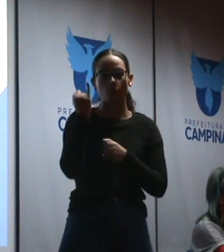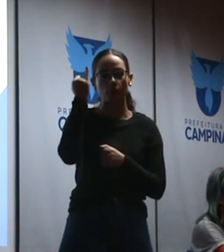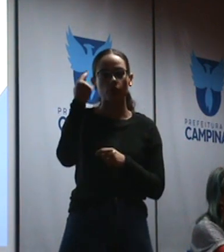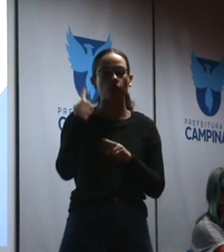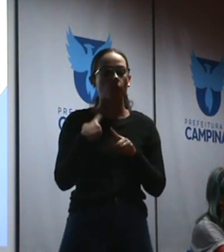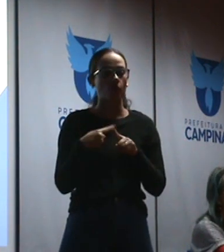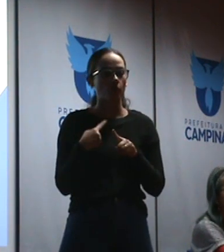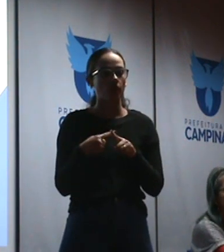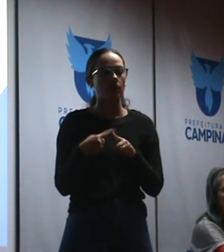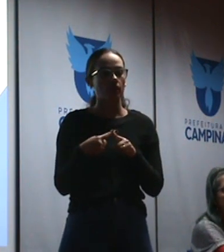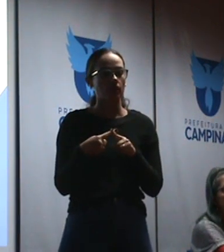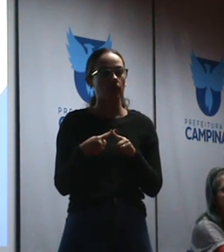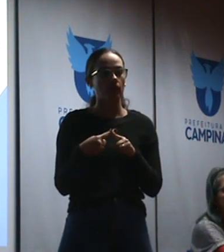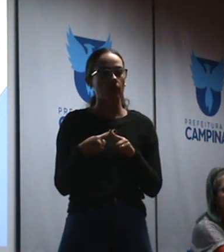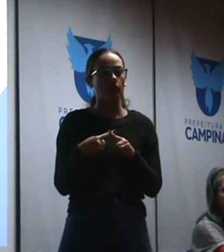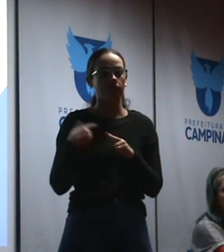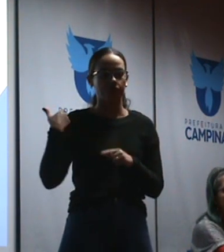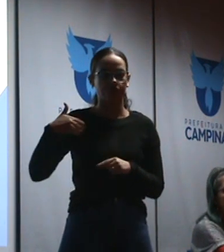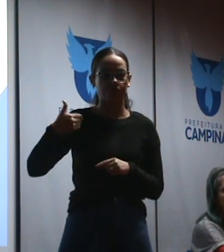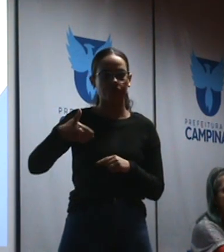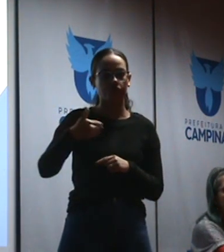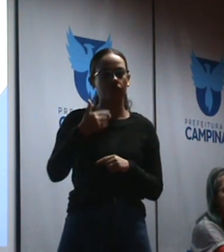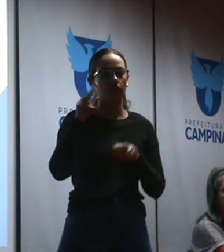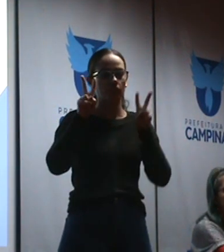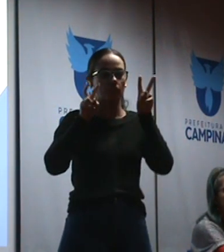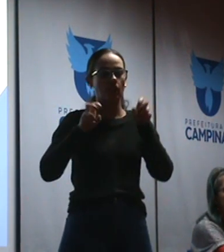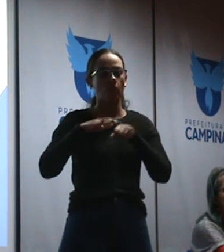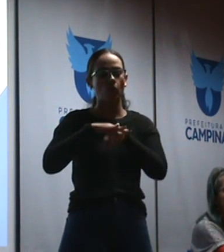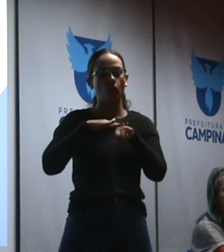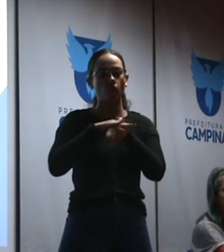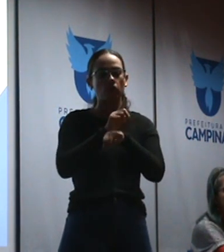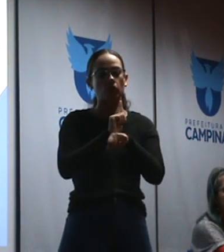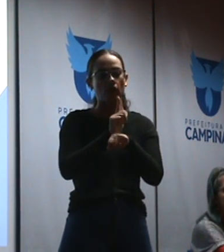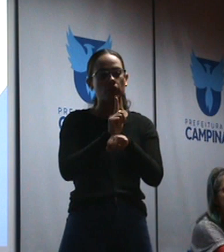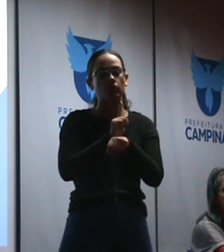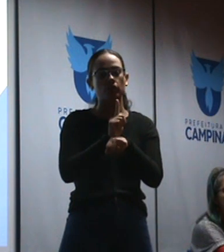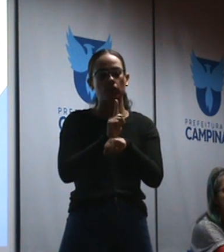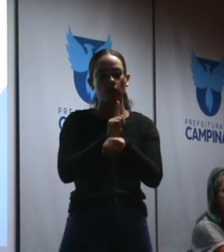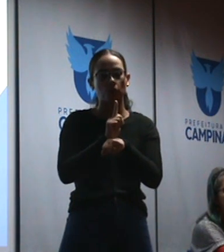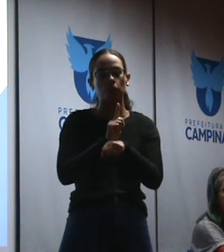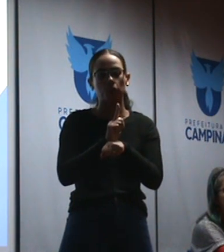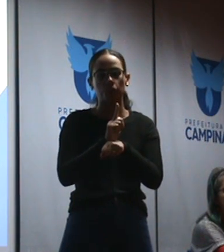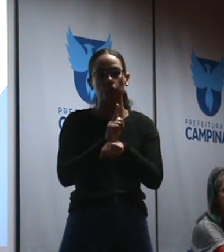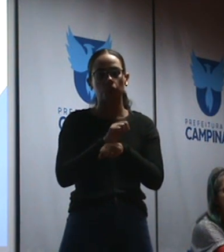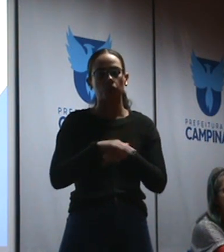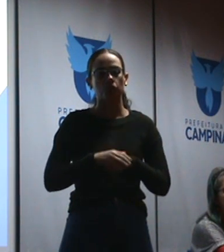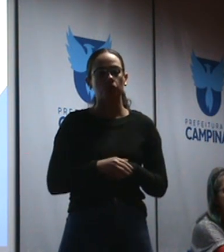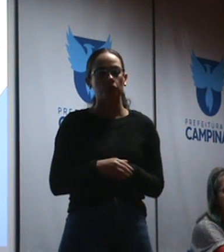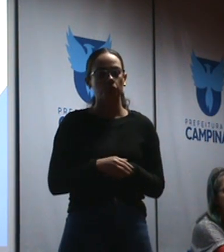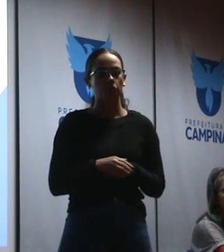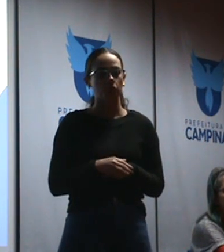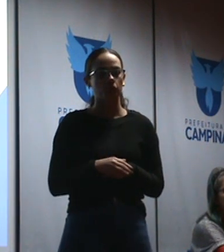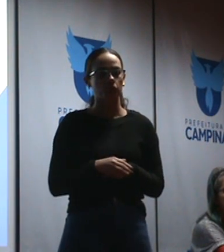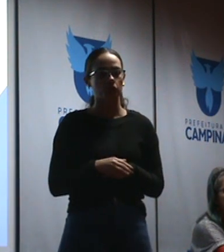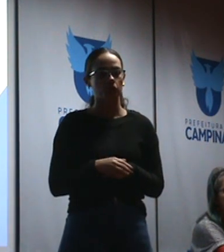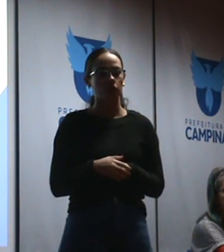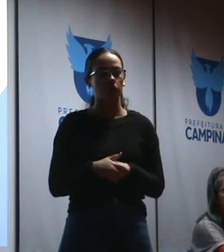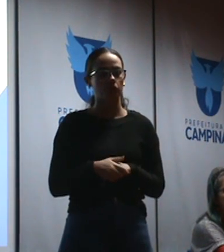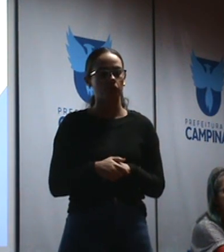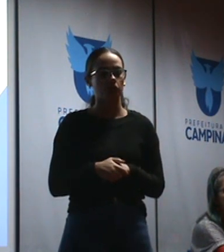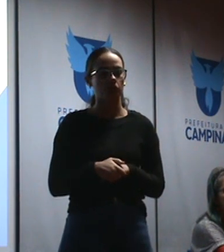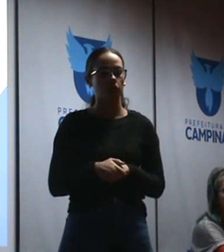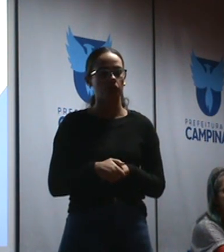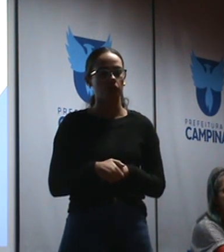Acho que agora, com o tempo, a gente dialoga com a gestão para... Eu consigo puxar em termos de faturamento municipal, Tá? mas não quanto